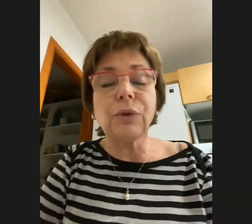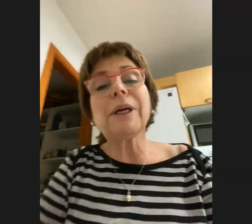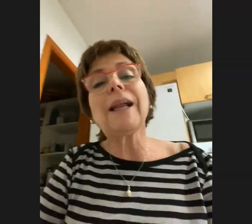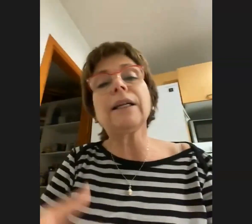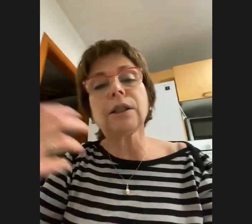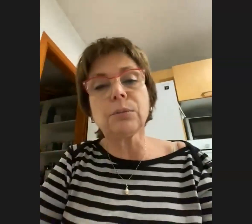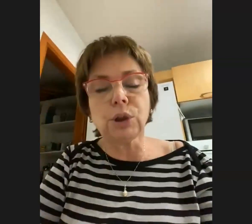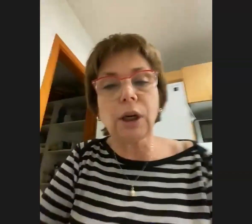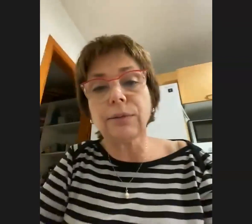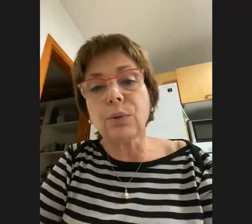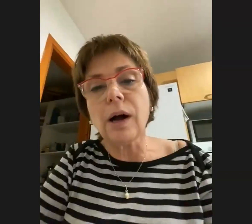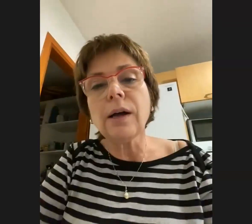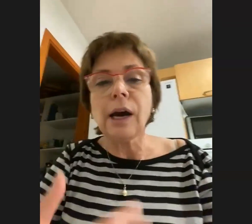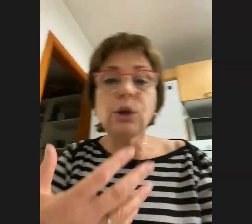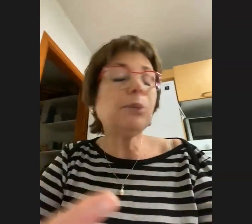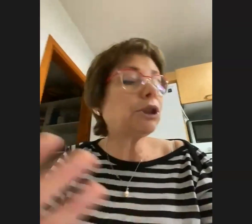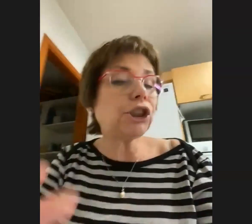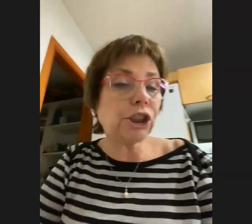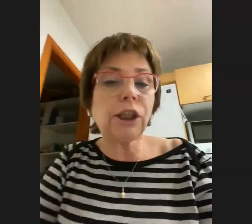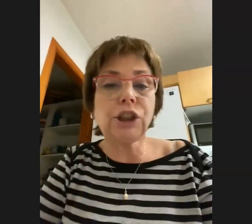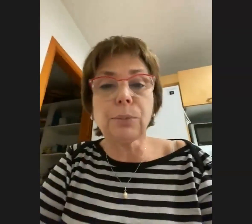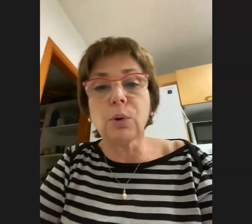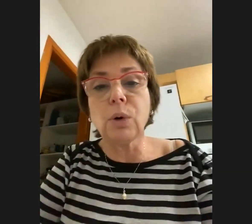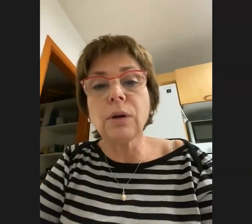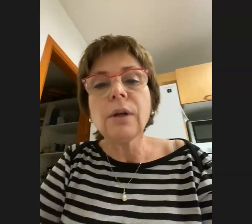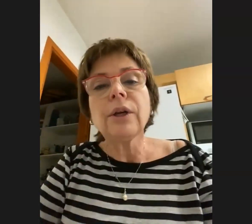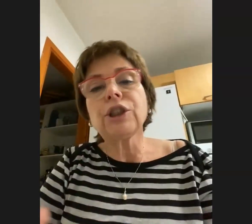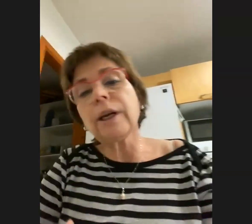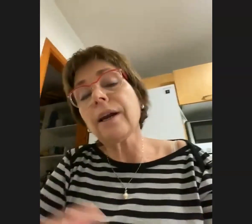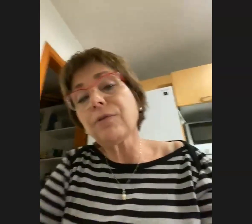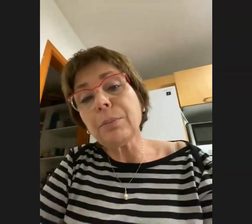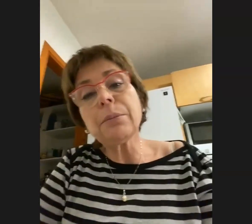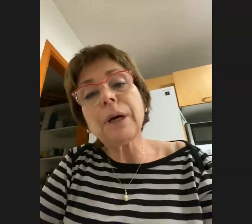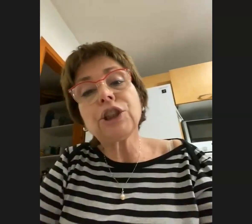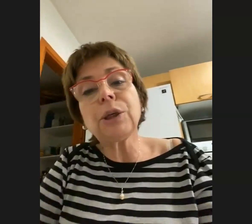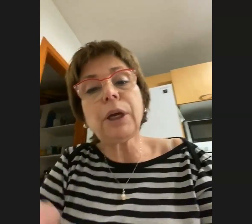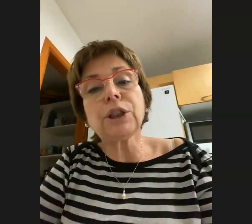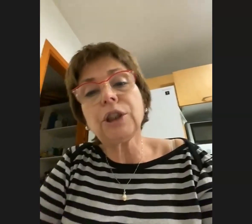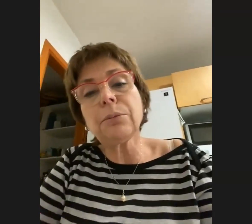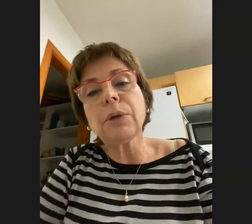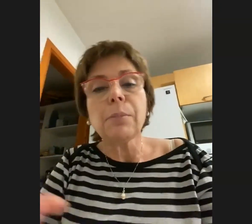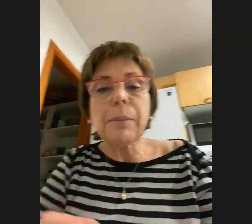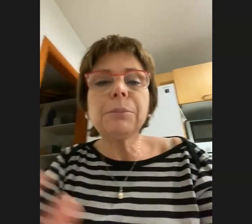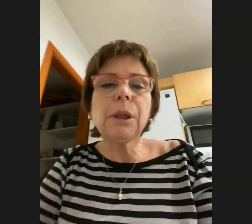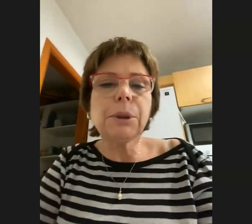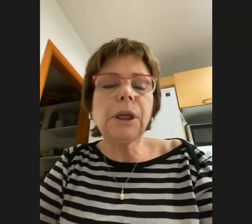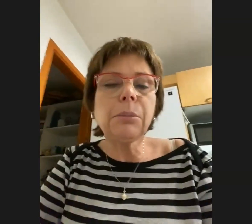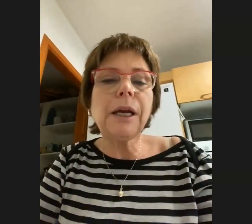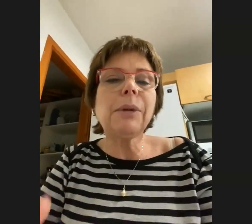ובגלל ההתתדמות של הרפואה אני עושה למשלט של שטל שבלול שלפעמים אנשים חרשים באמת מתלבטים האם